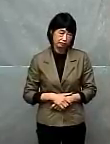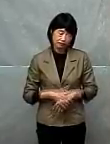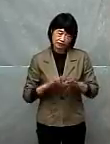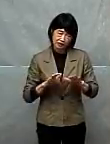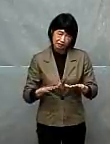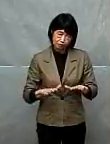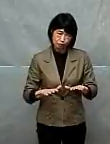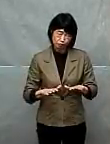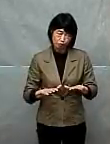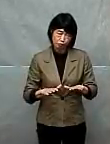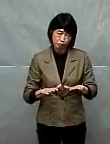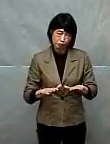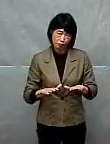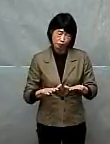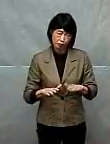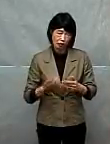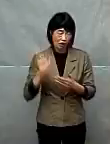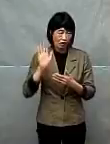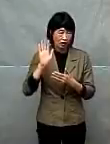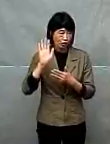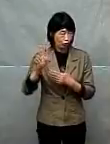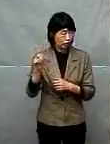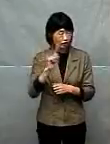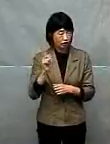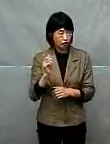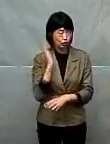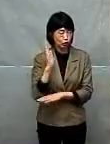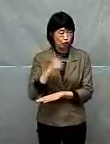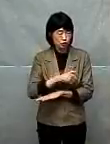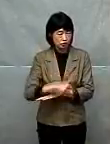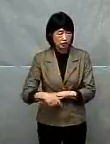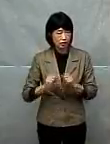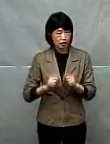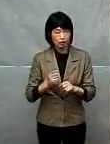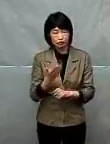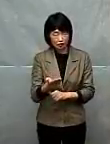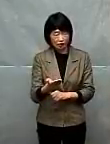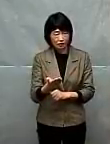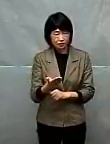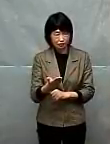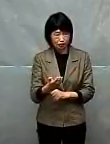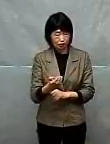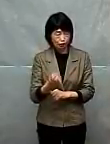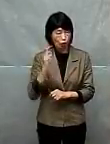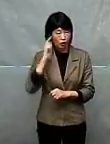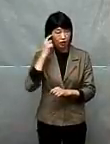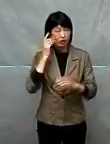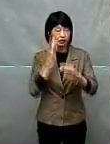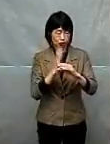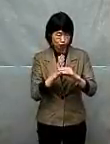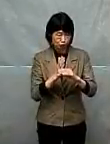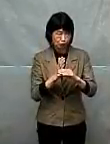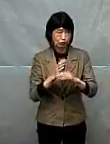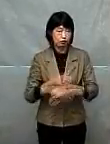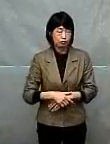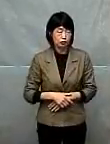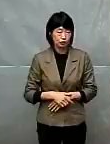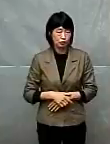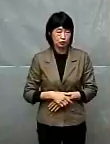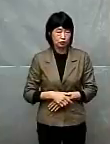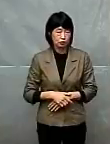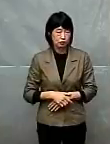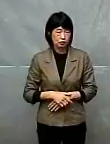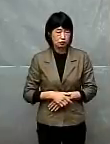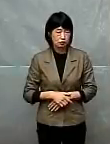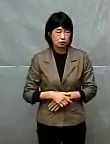今ちょうどですね、これからどういう政策というようなことで今検討中でありますので、まあ、